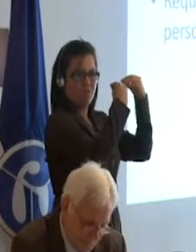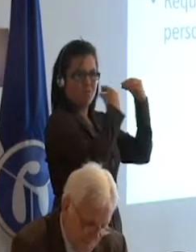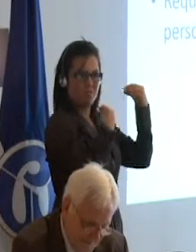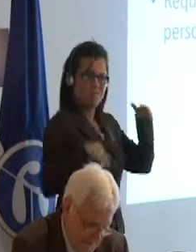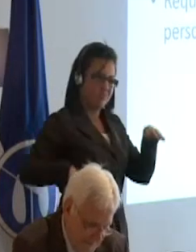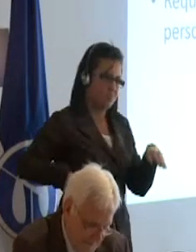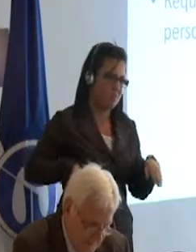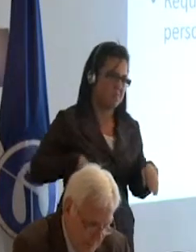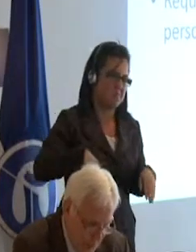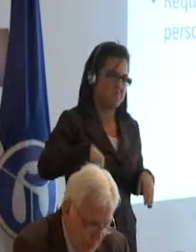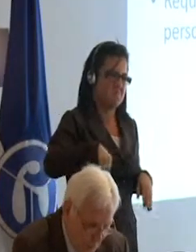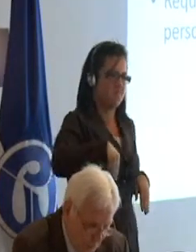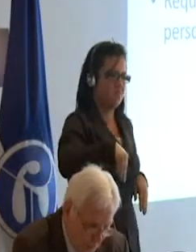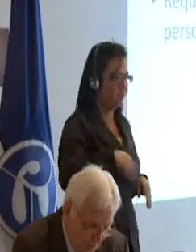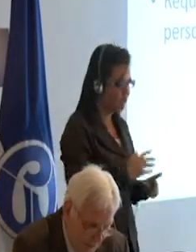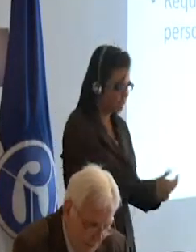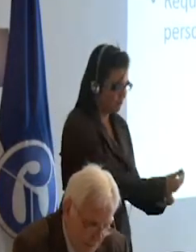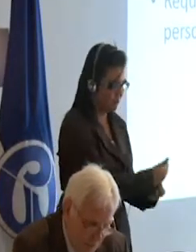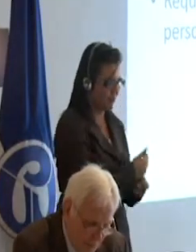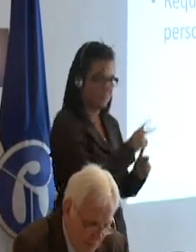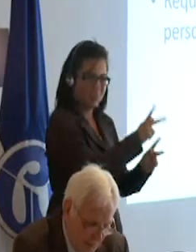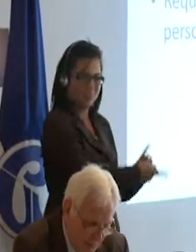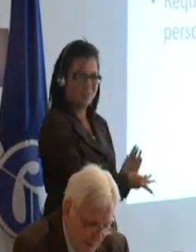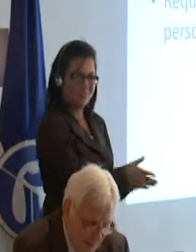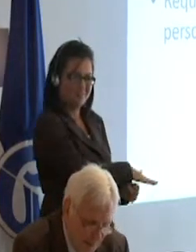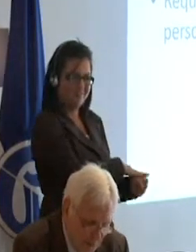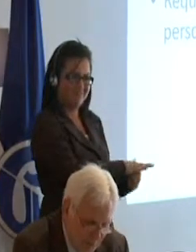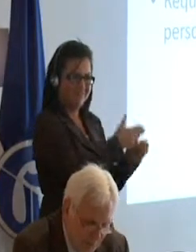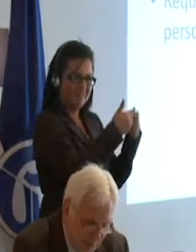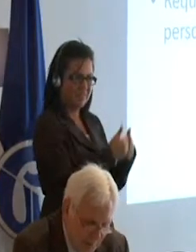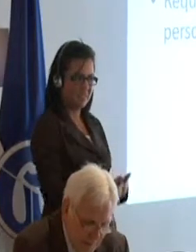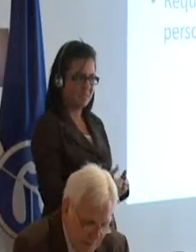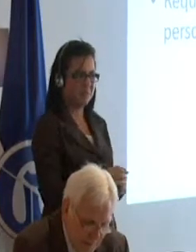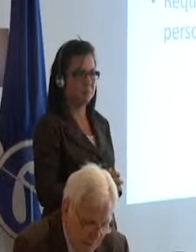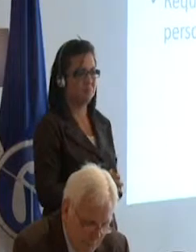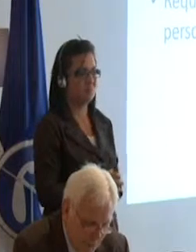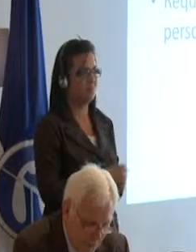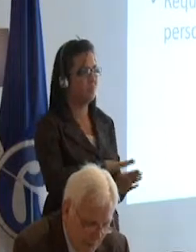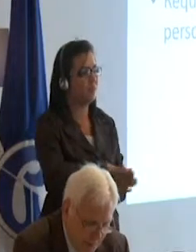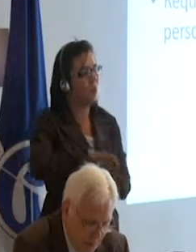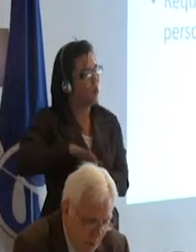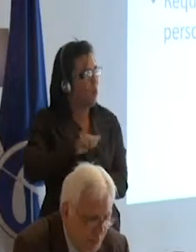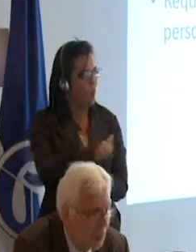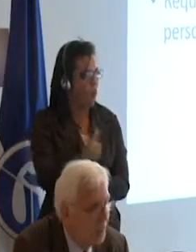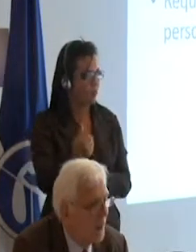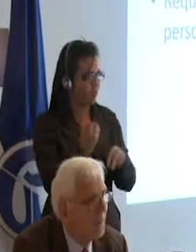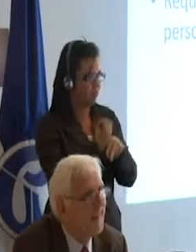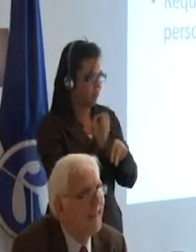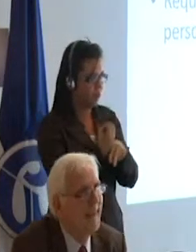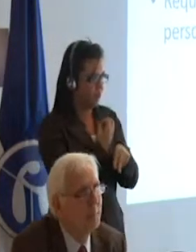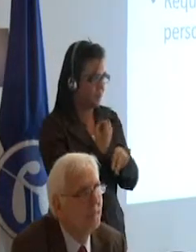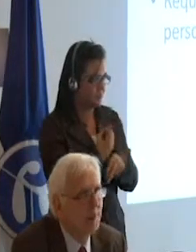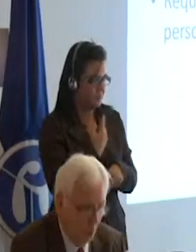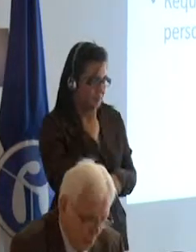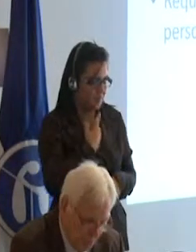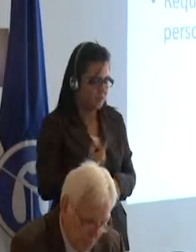y acoger a estos estudiantes en situación de discapacidad. Otra dice